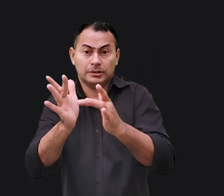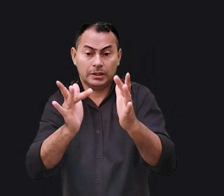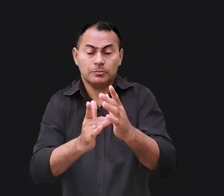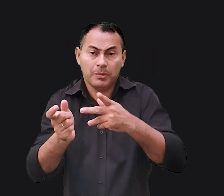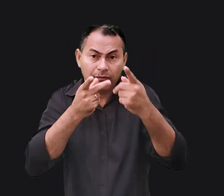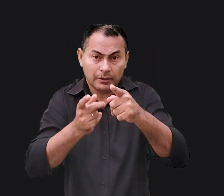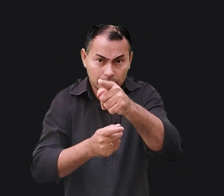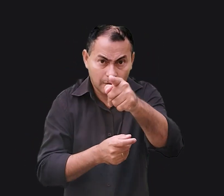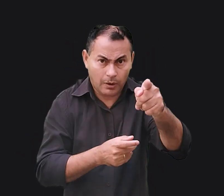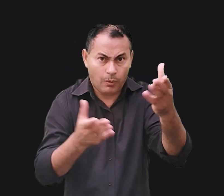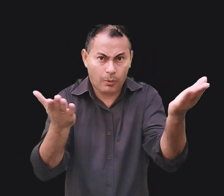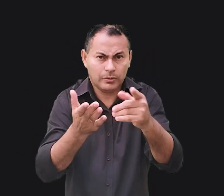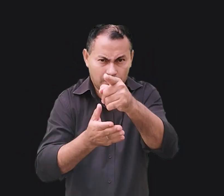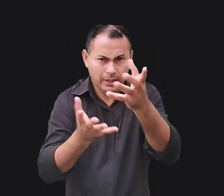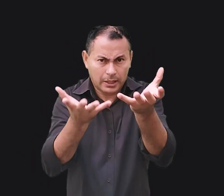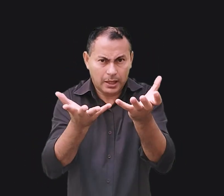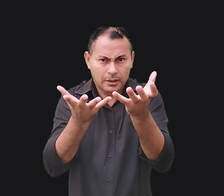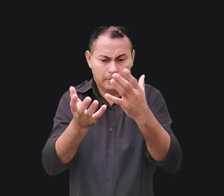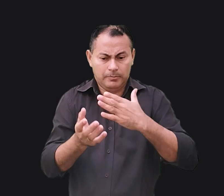está dizendo para você hoje, você quer ser um dos meus